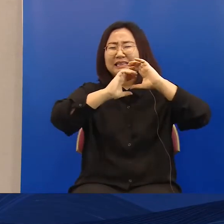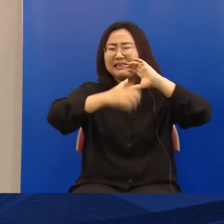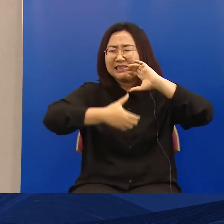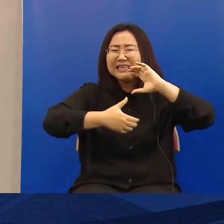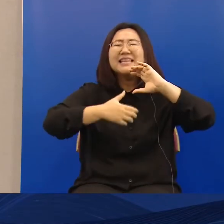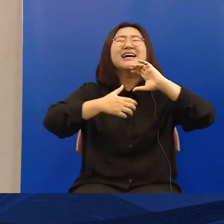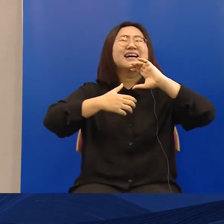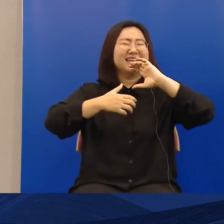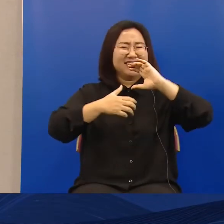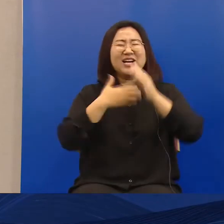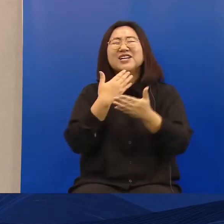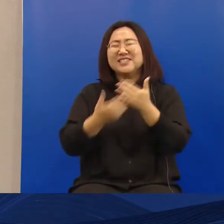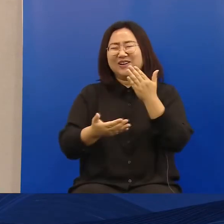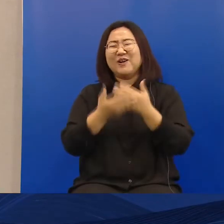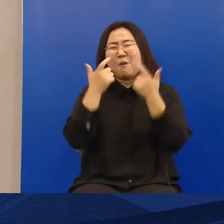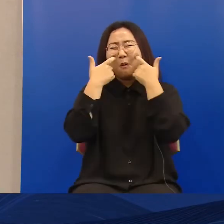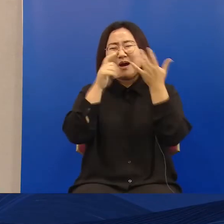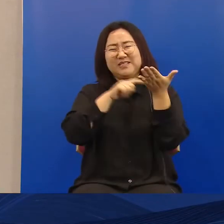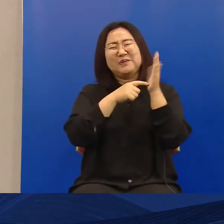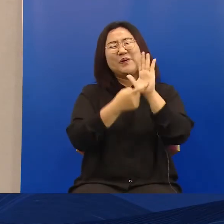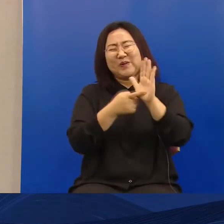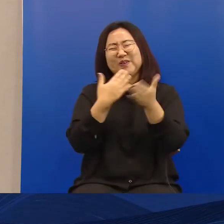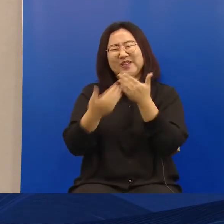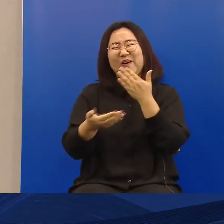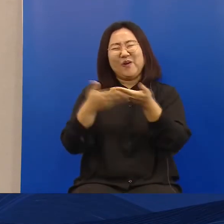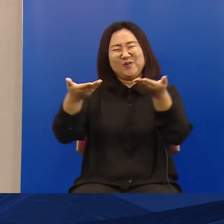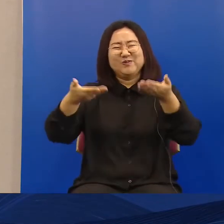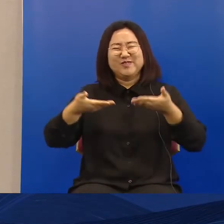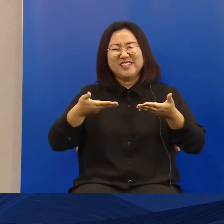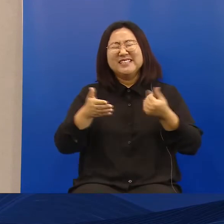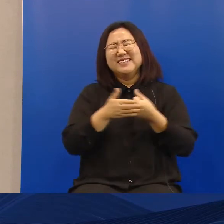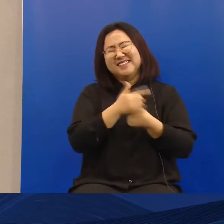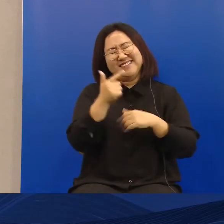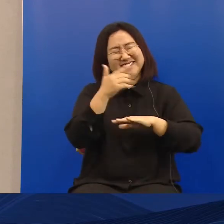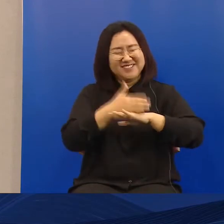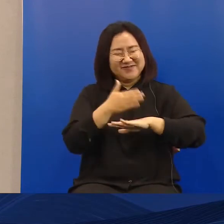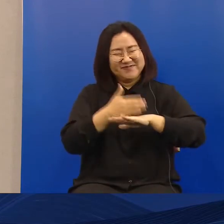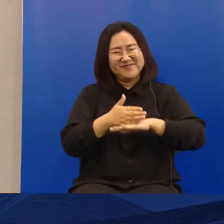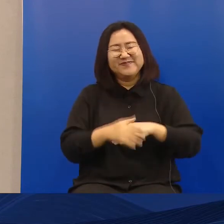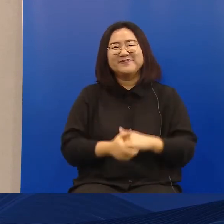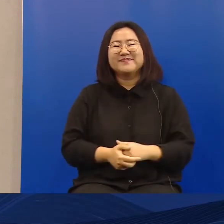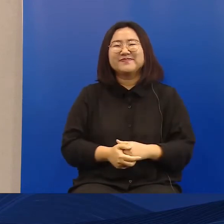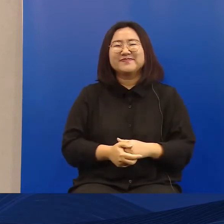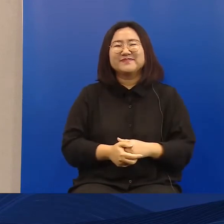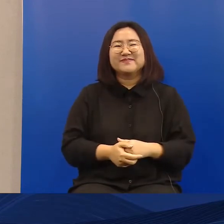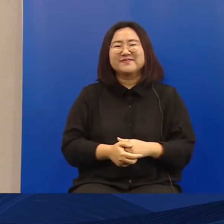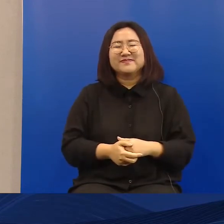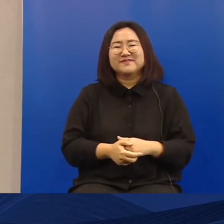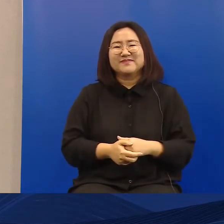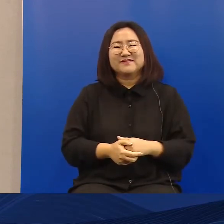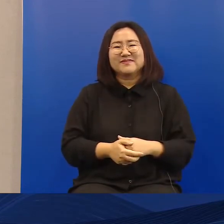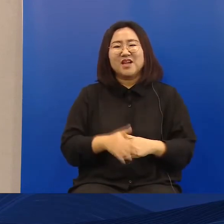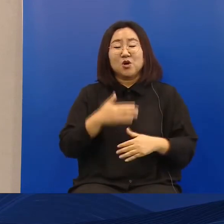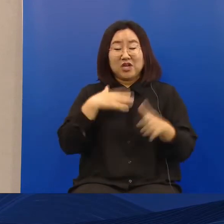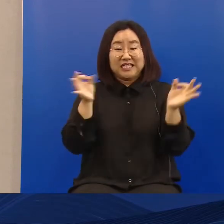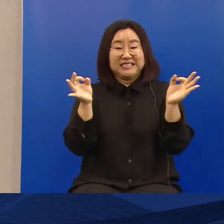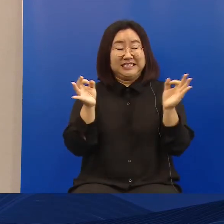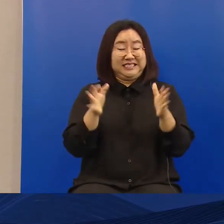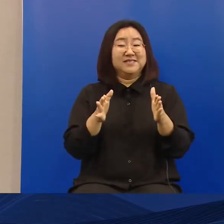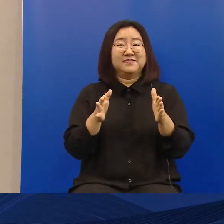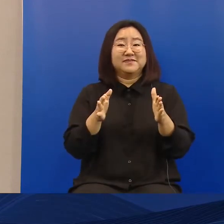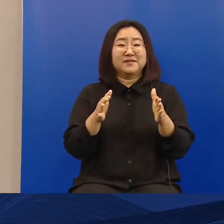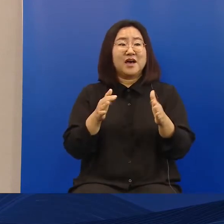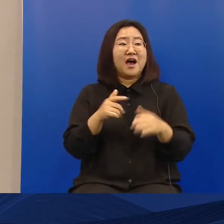경험을 이렇게 확실하게 보여주시고 체험해 주셔서 감사한 마음이 듭니다. 우리가 잠시